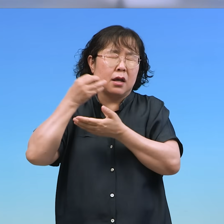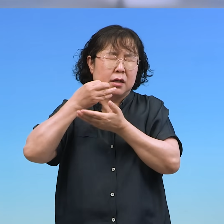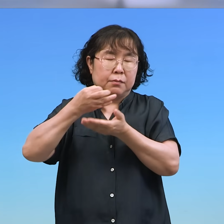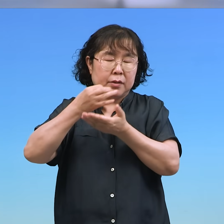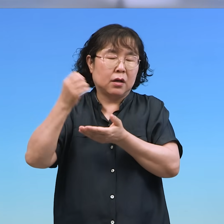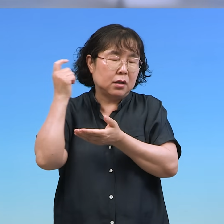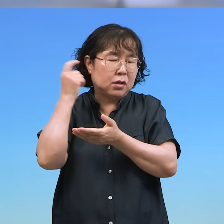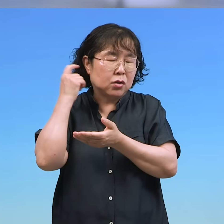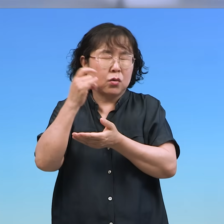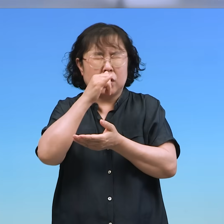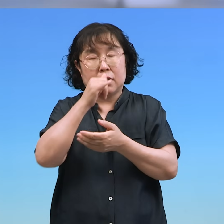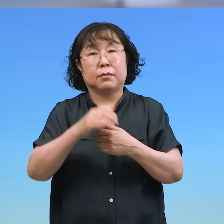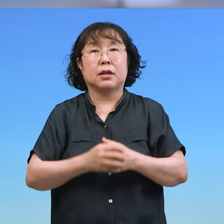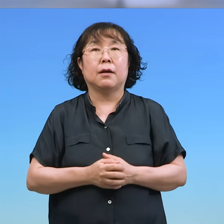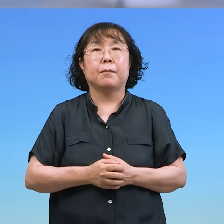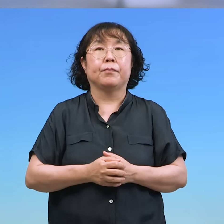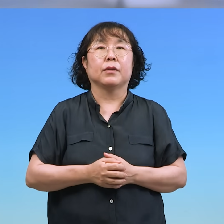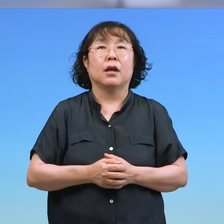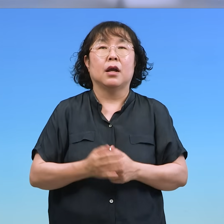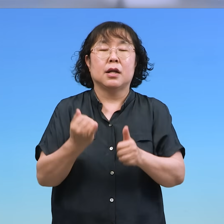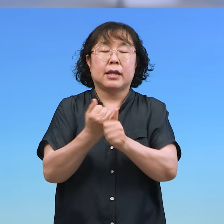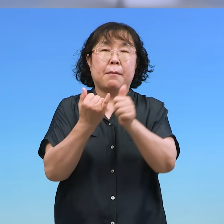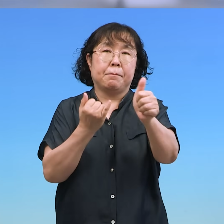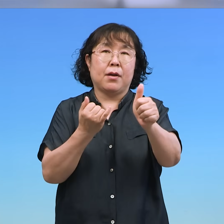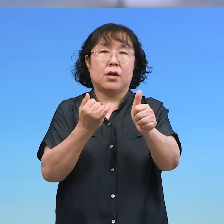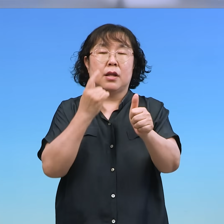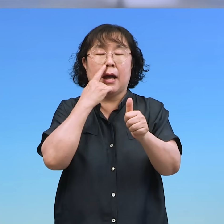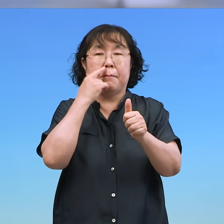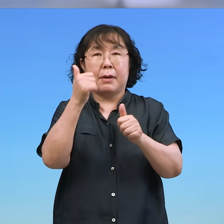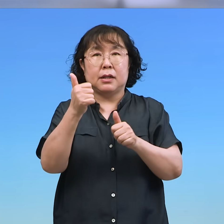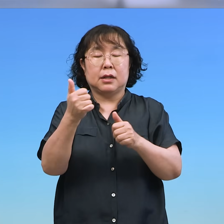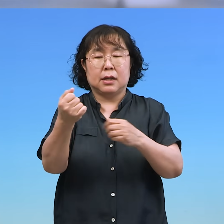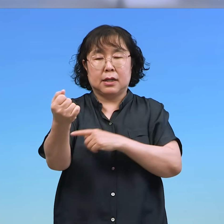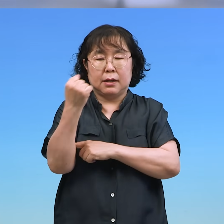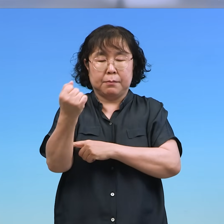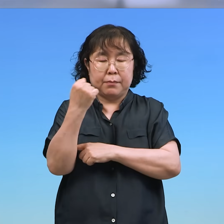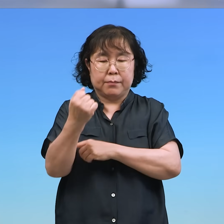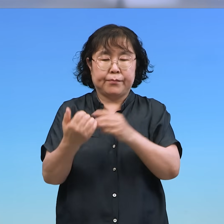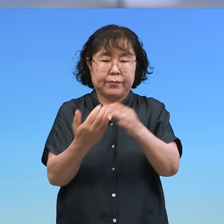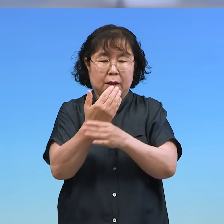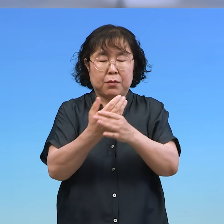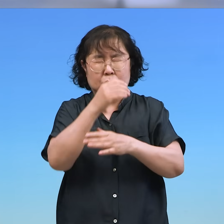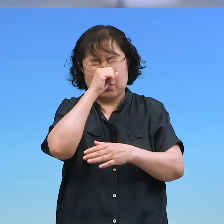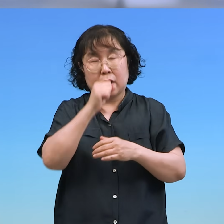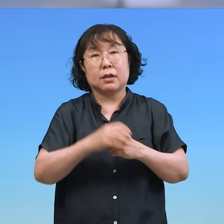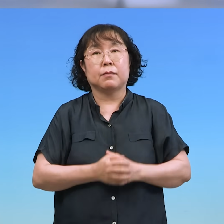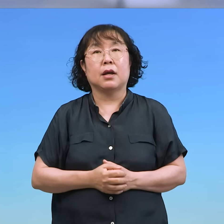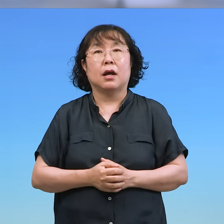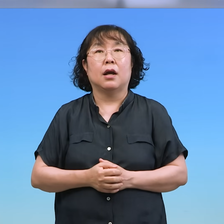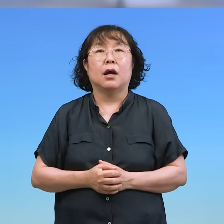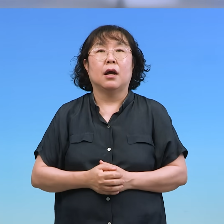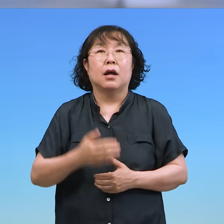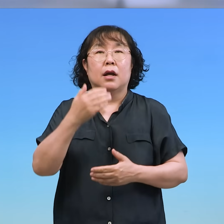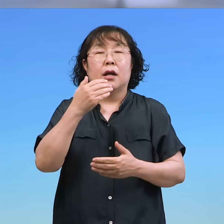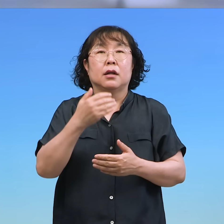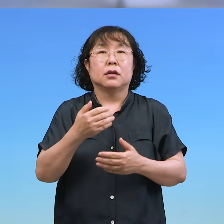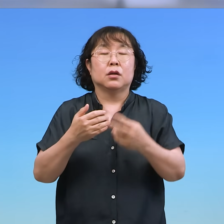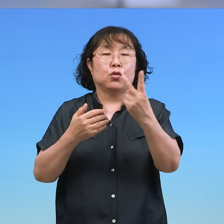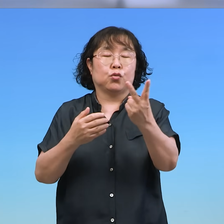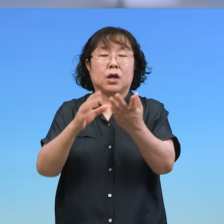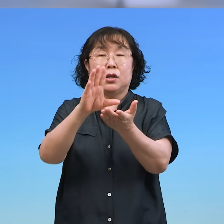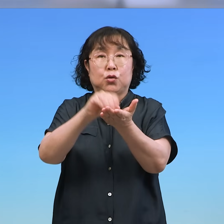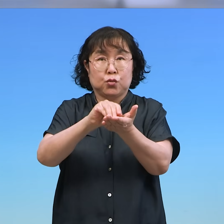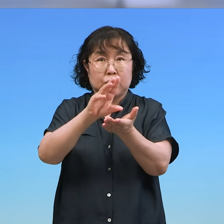원하십니다. 우리 남편들이, 사실 제가 이제 남은 두 숙제 가평